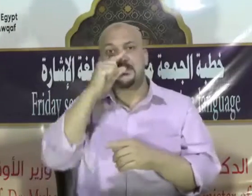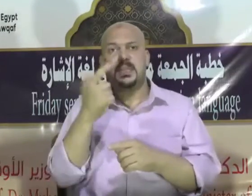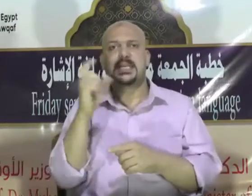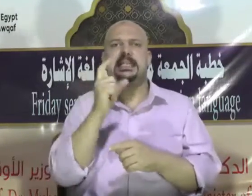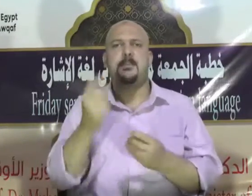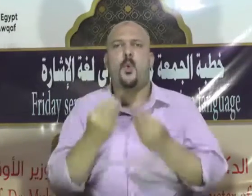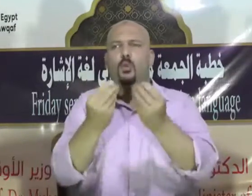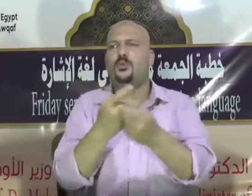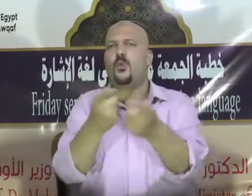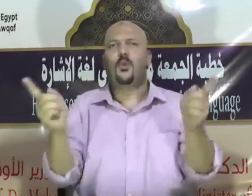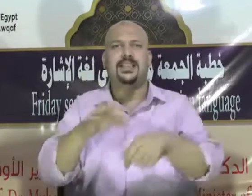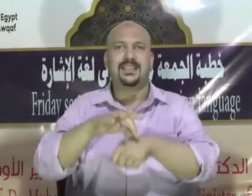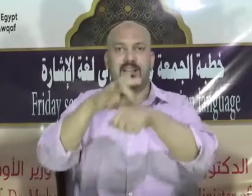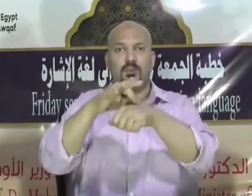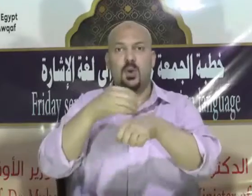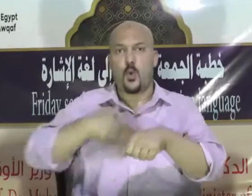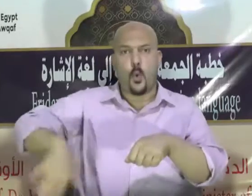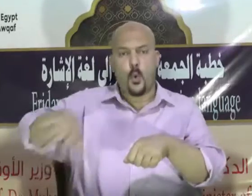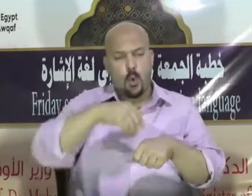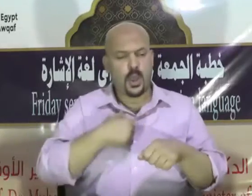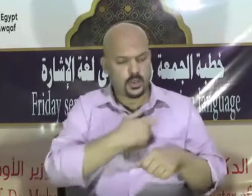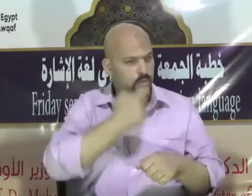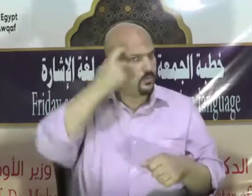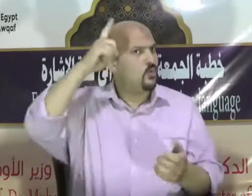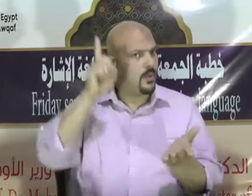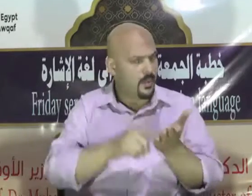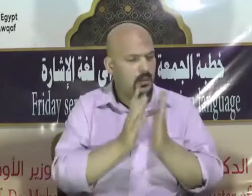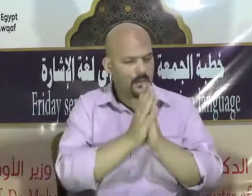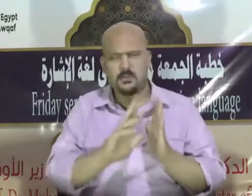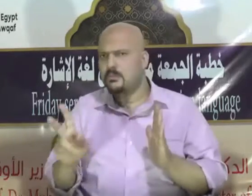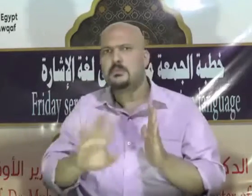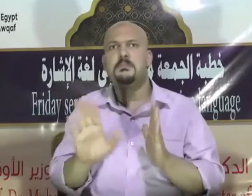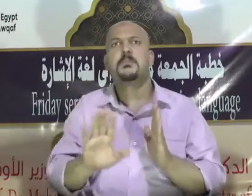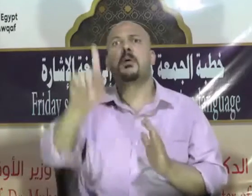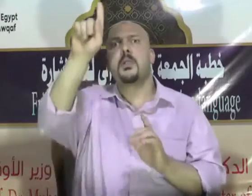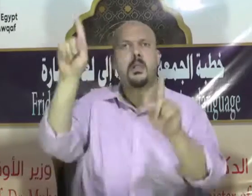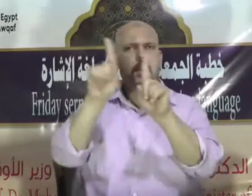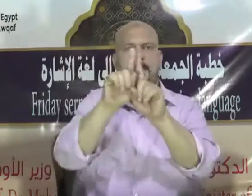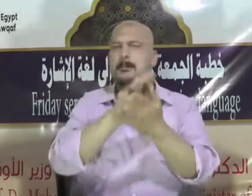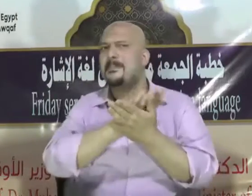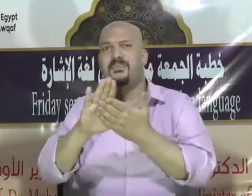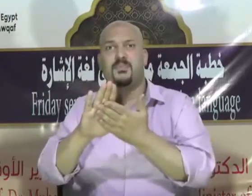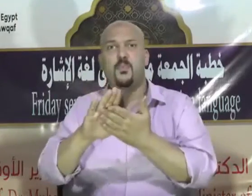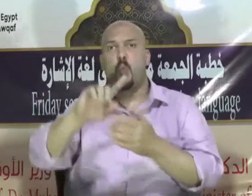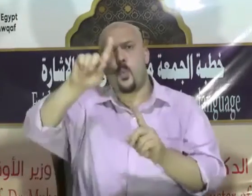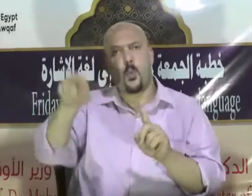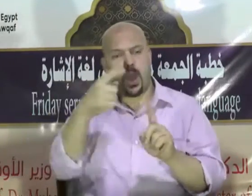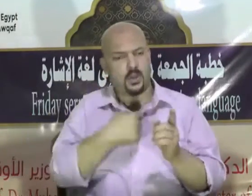لا إله إلا الله وحده لا شريك له، وأشهد أن سيدنا محمدا عبده